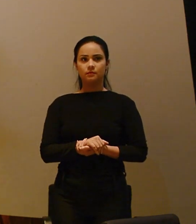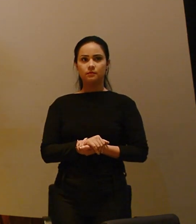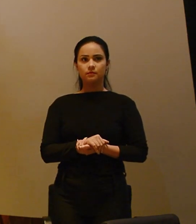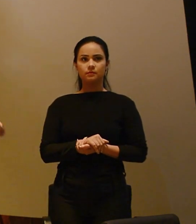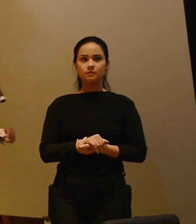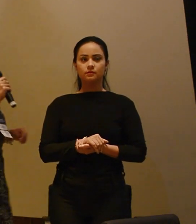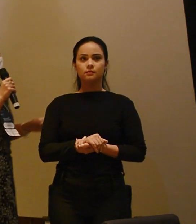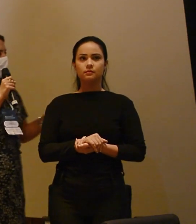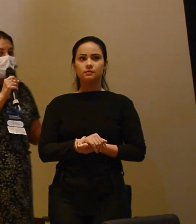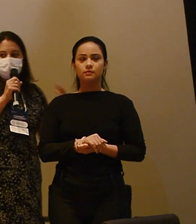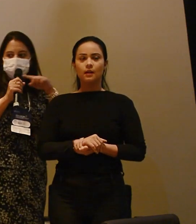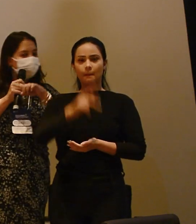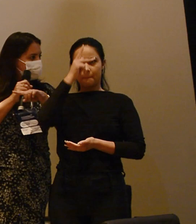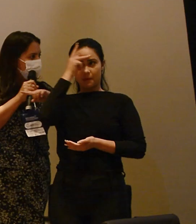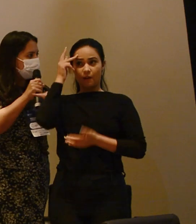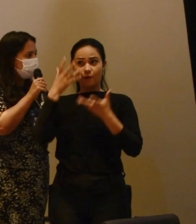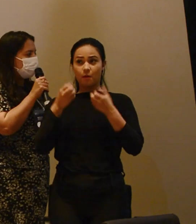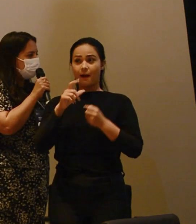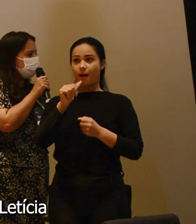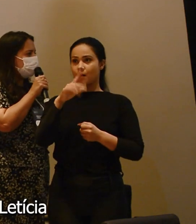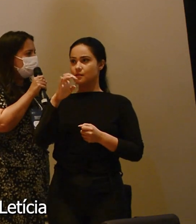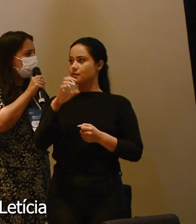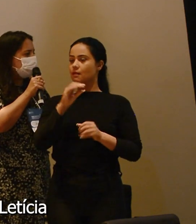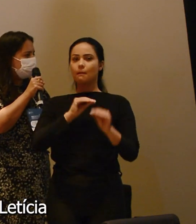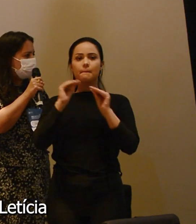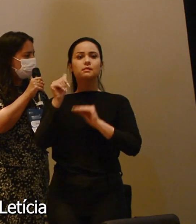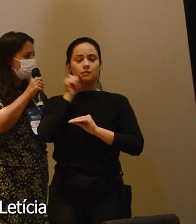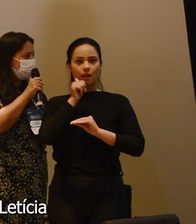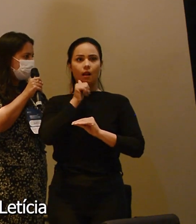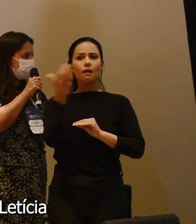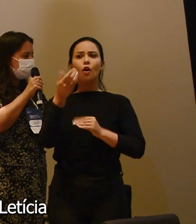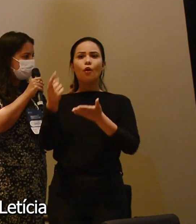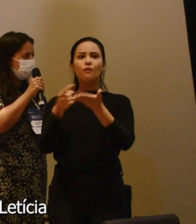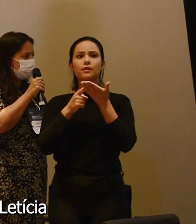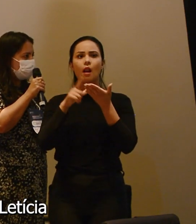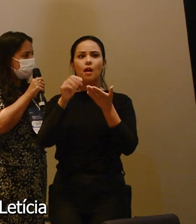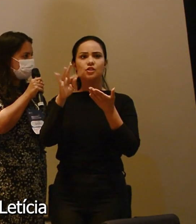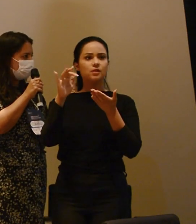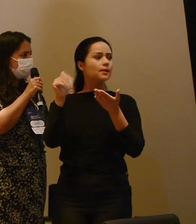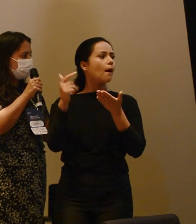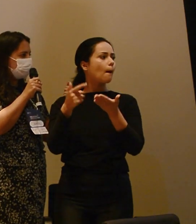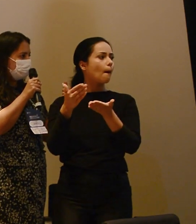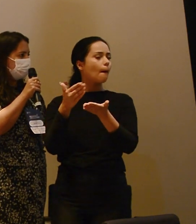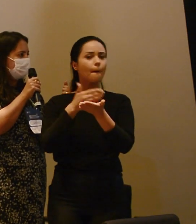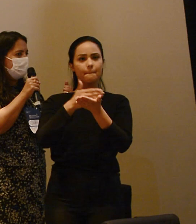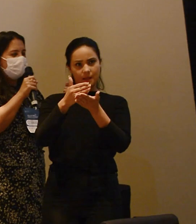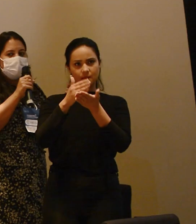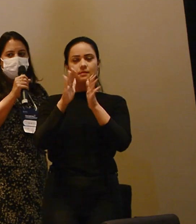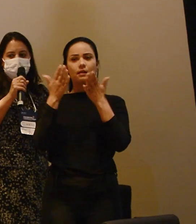Pessoal, a Alice está passando aqui o dela, então eu queria convidar, pode ser a Letícia para começar então,